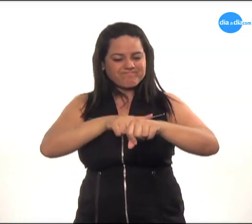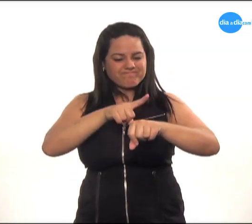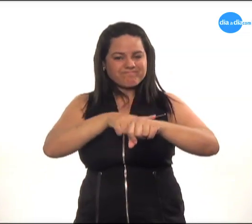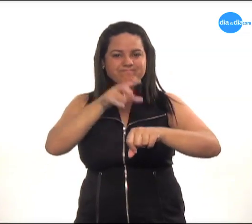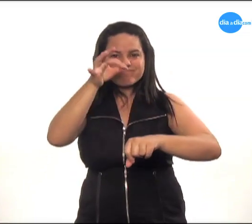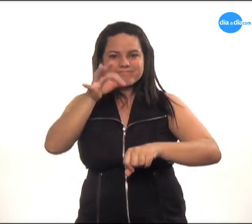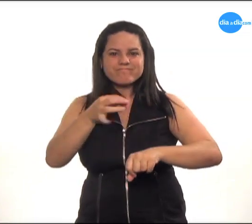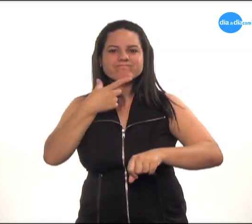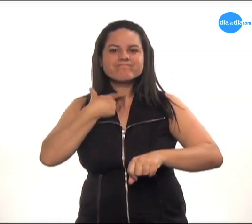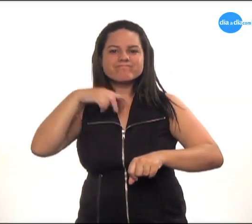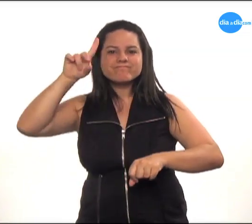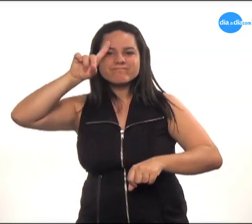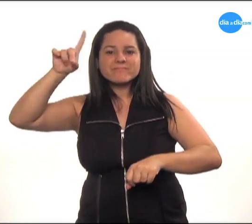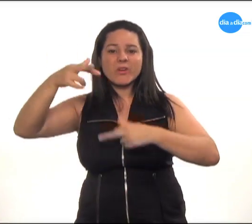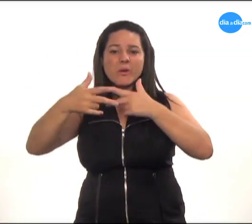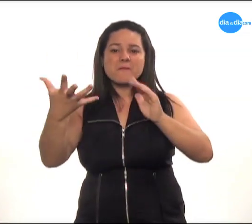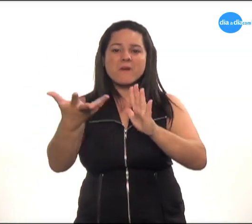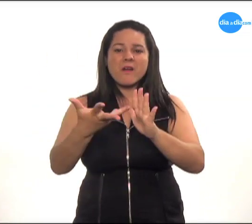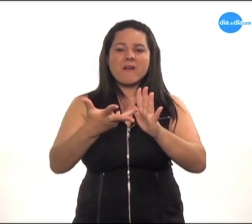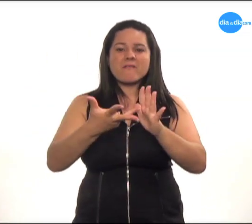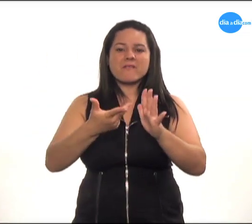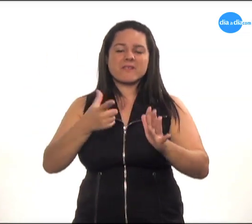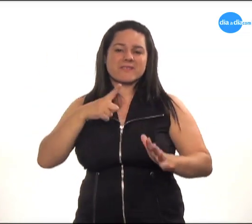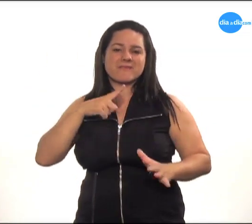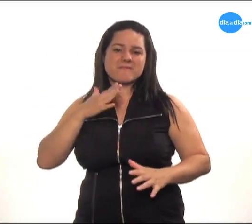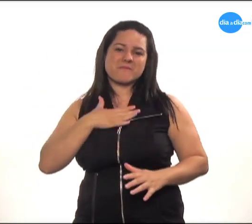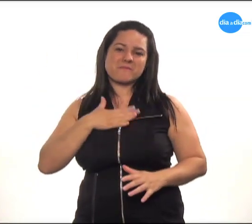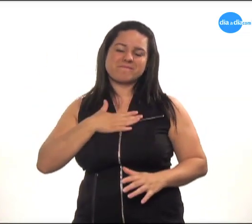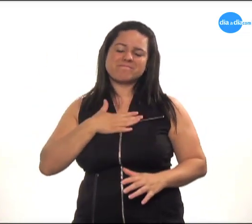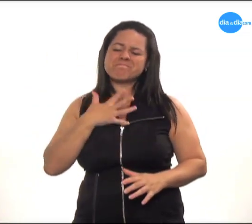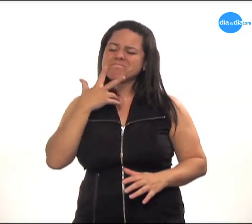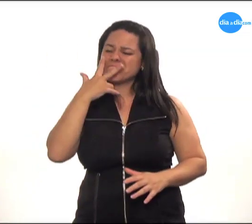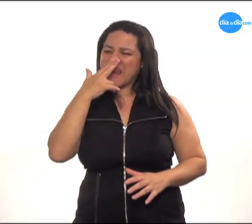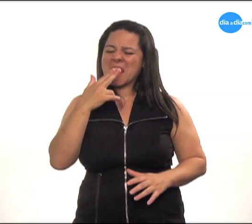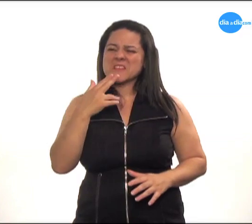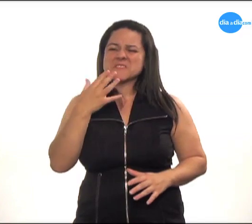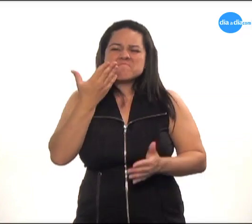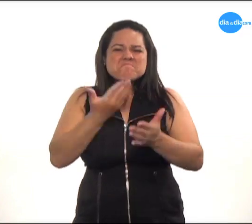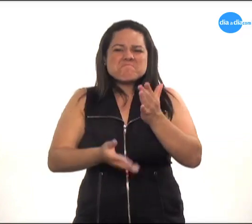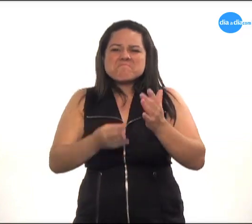na minha vida, o maravilhoso que Deus preparou para mim deixa de ter sabor.